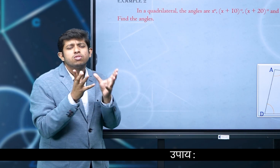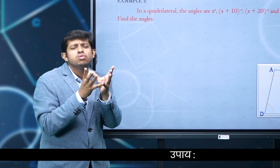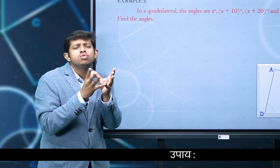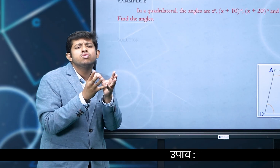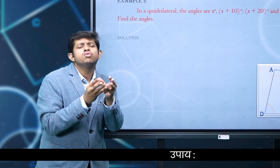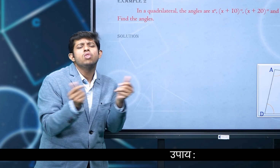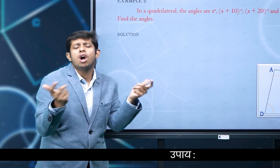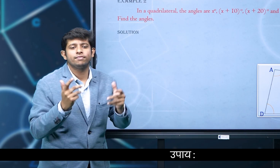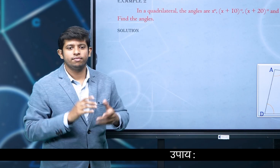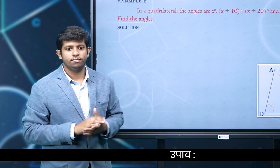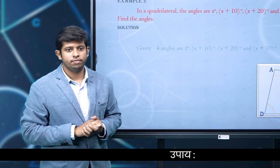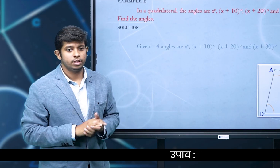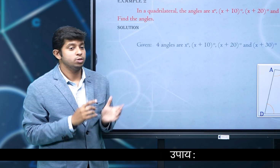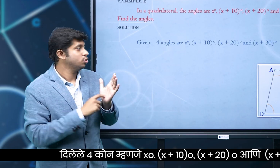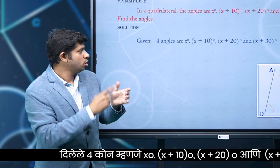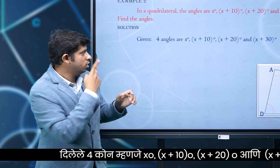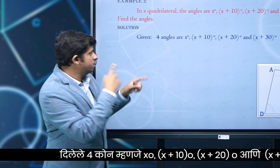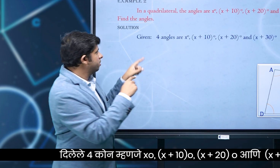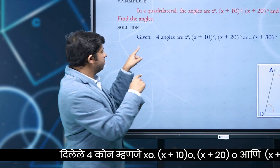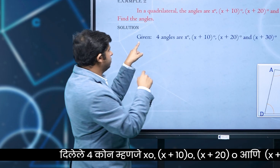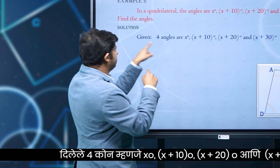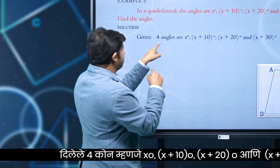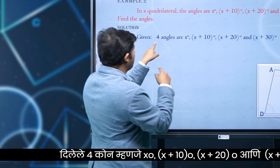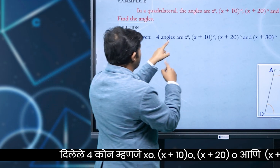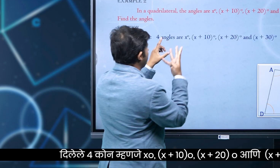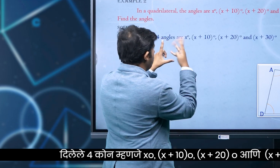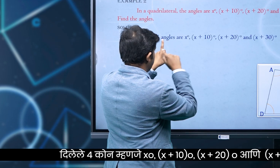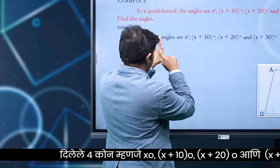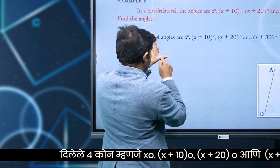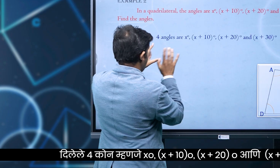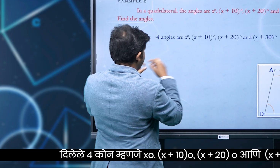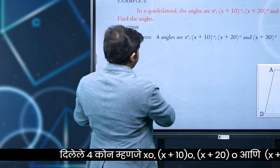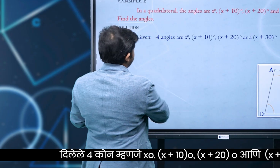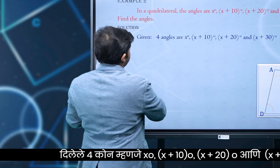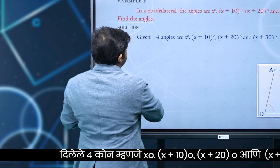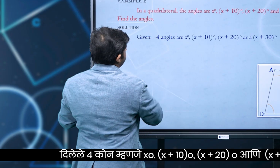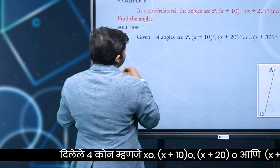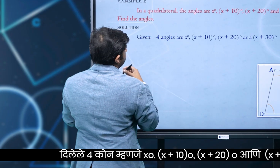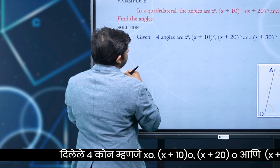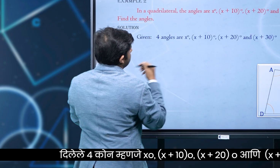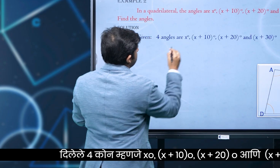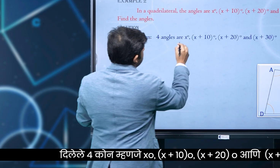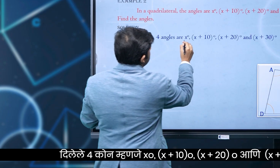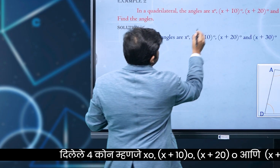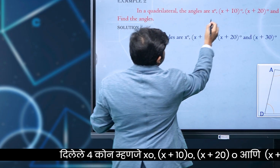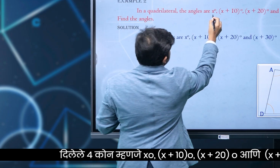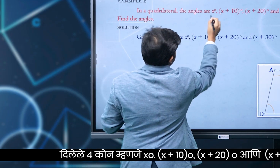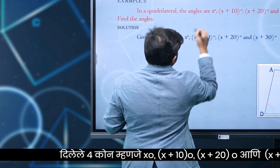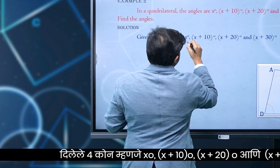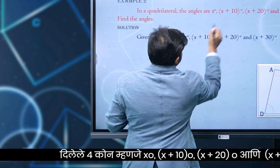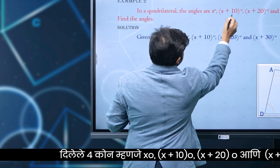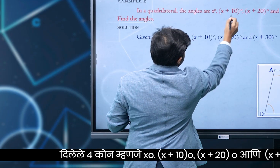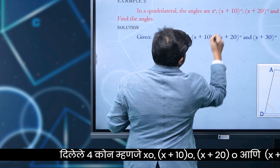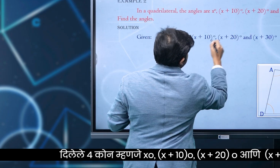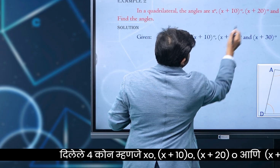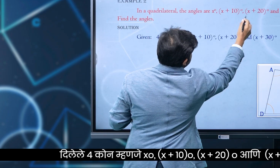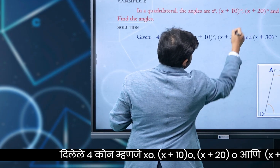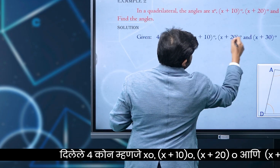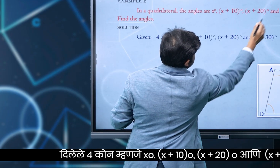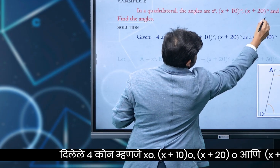उपाय दिलेल चार कोण म्हणजे x degrees, x plus 10 degrees, x plus 20